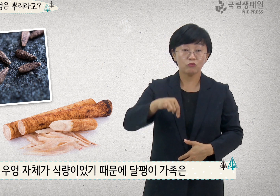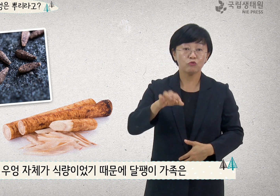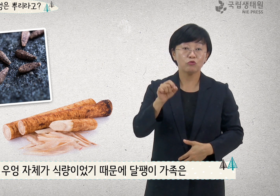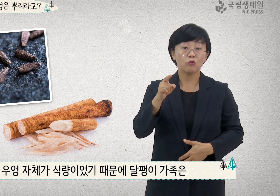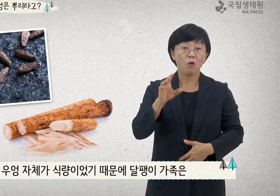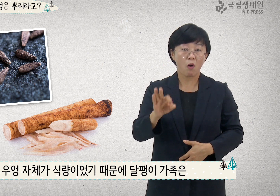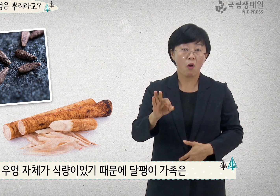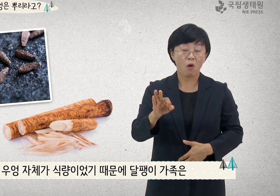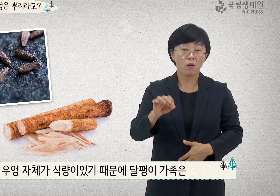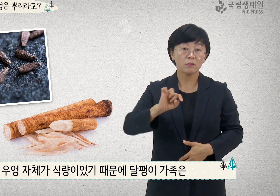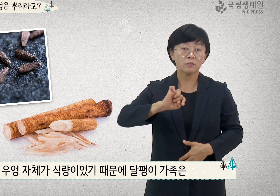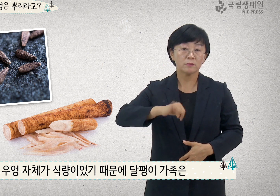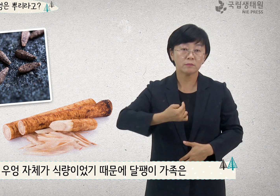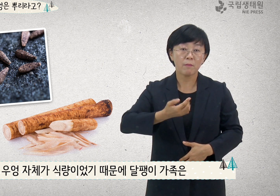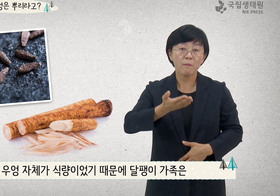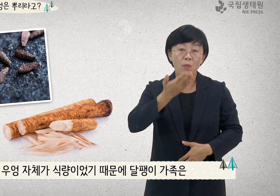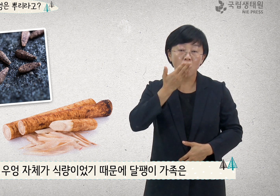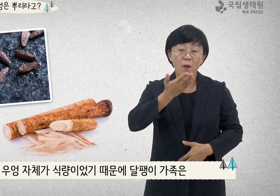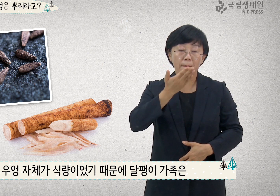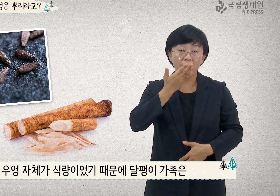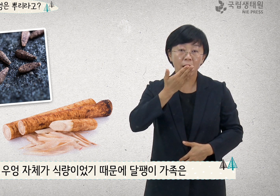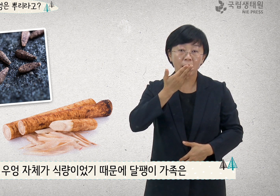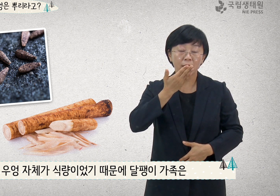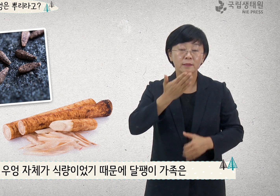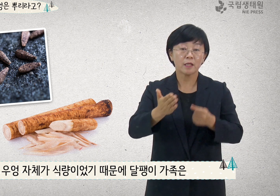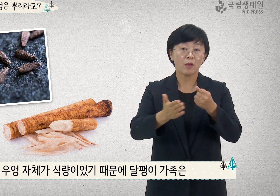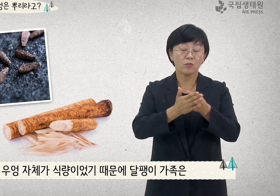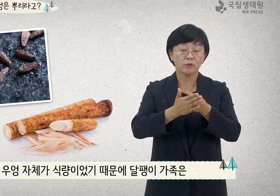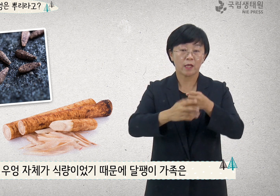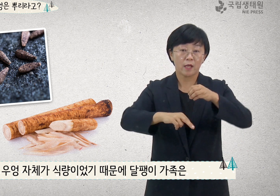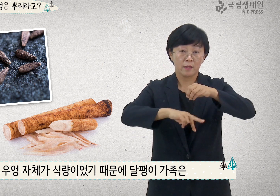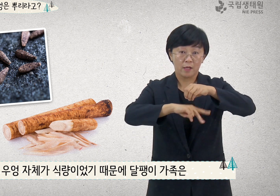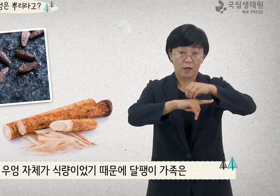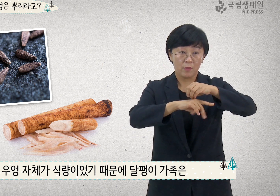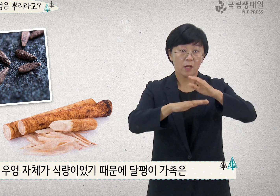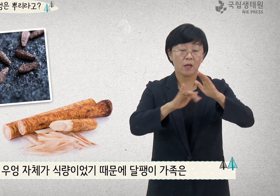우엉 자체가 식량이었기 때문에 달팽이 가족은